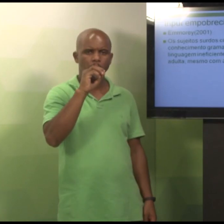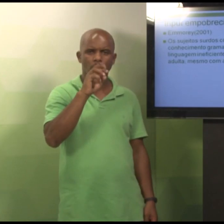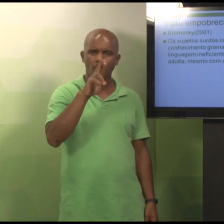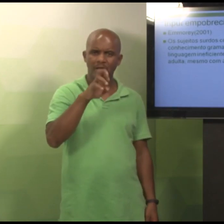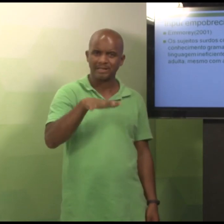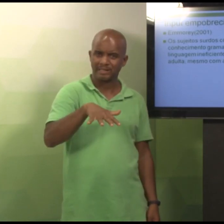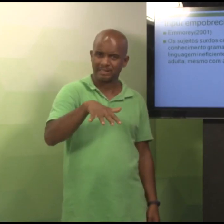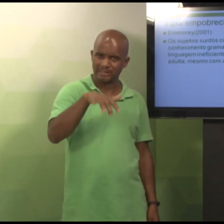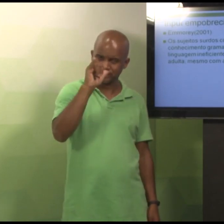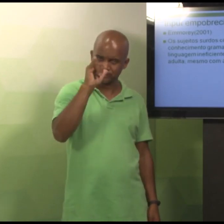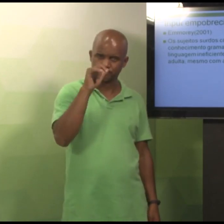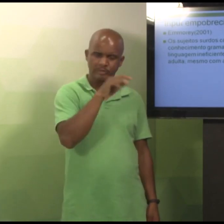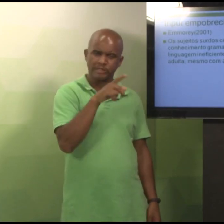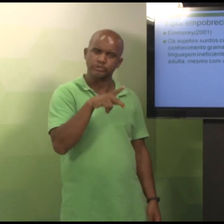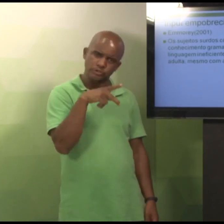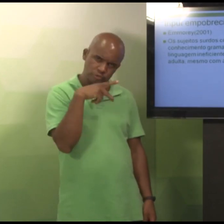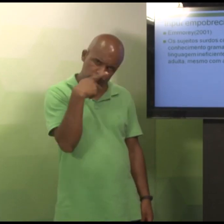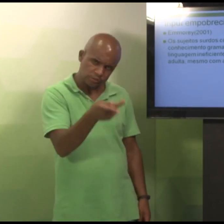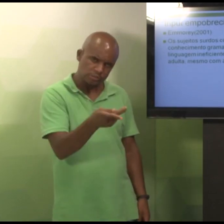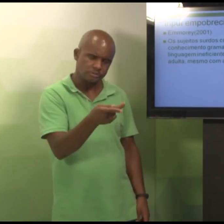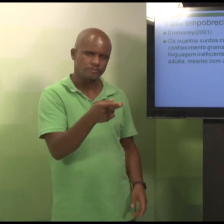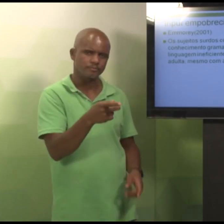De acordo com Emory,